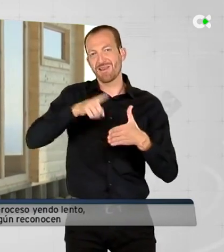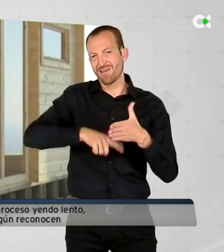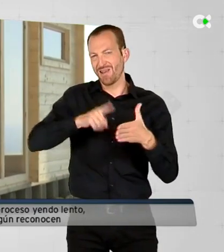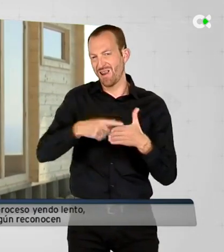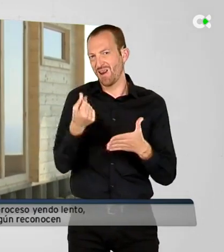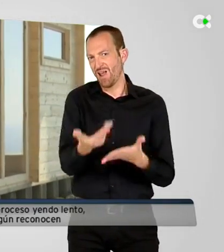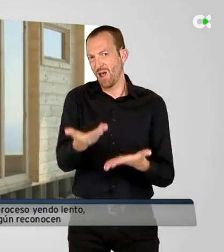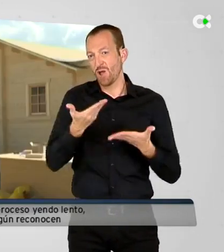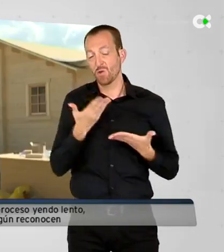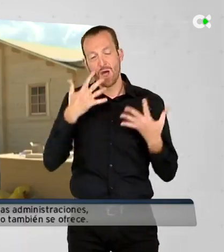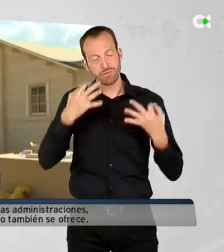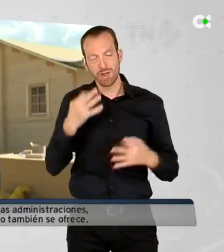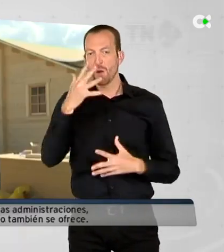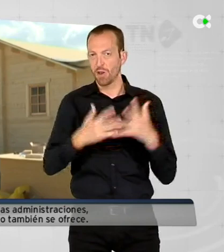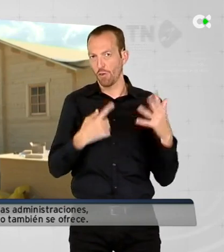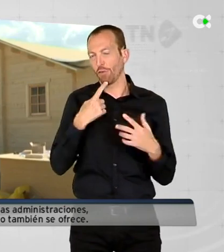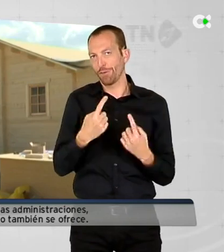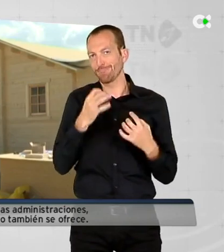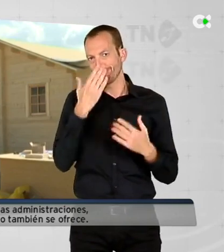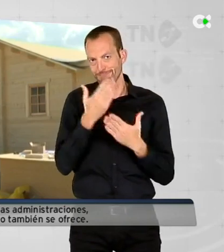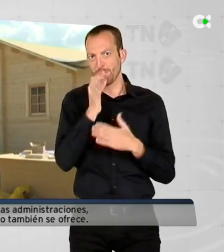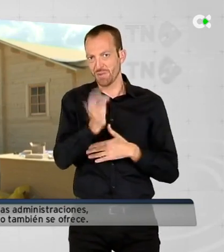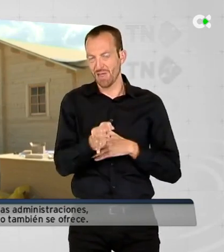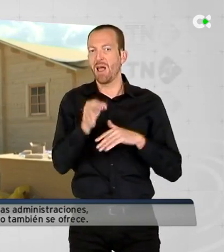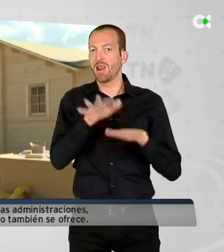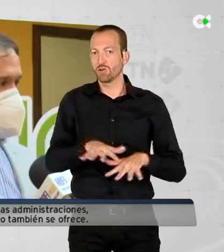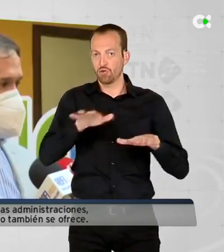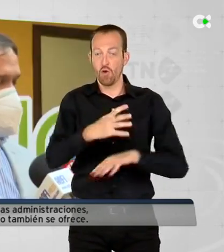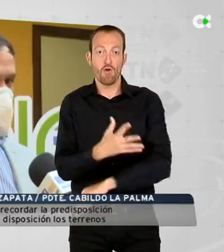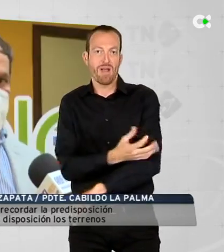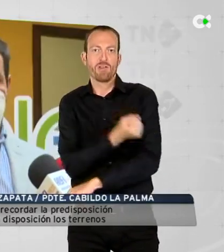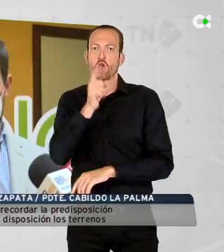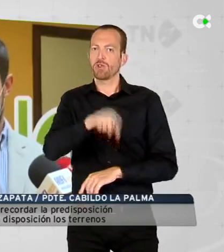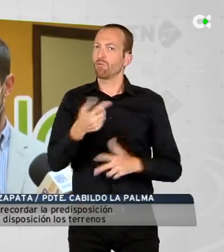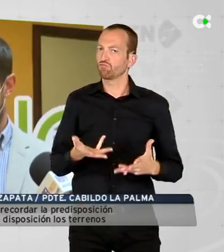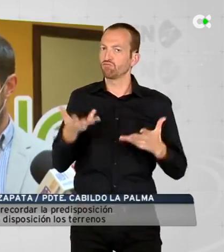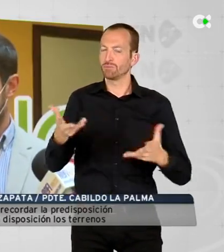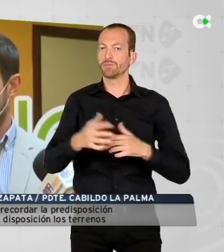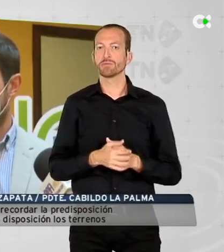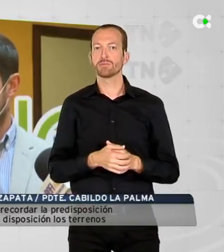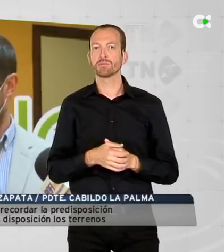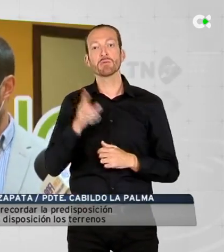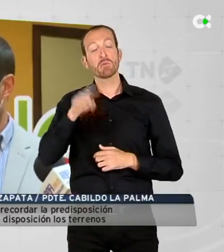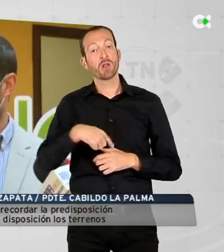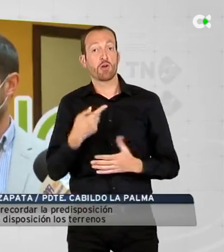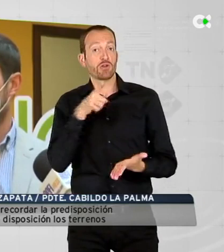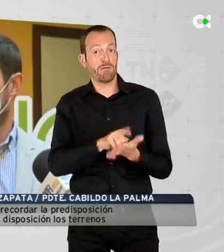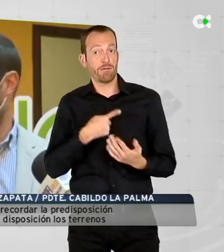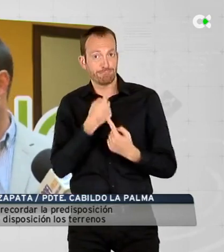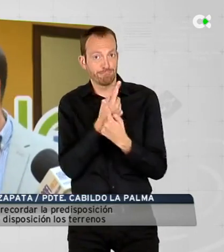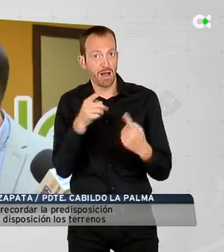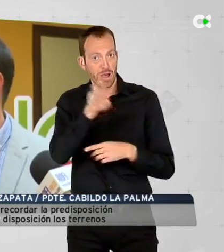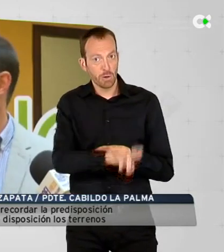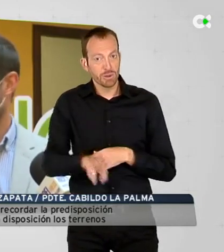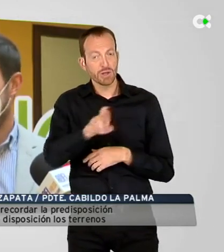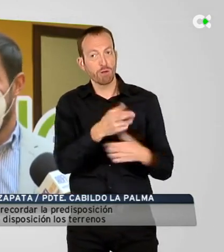yendo lento, según reconocen las propias administraciones, el cabildo también se ofrece. Hemos vuelto a recordar la predisposición para poner a